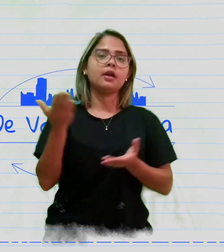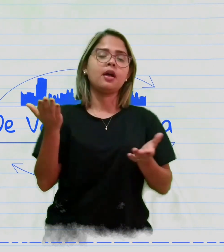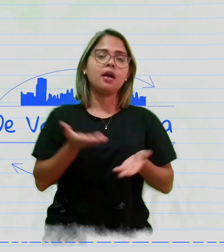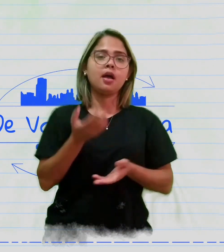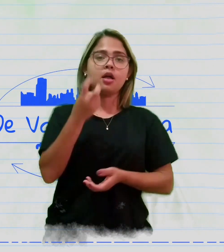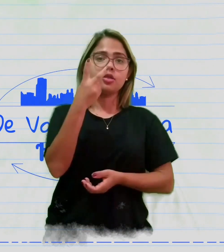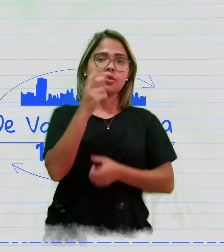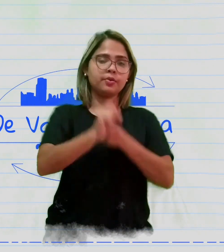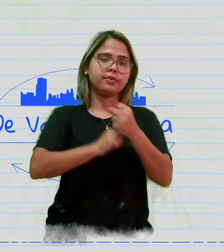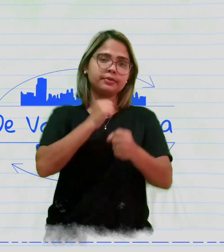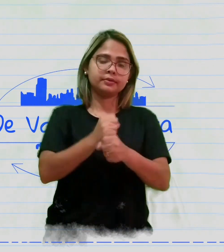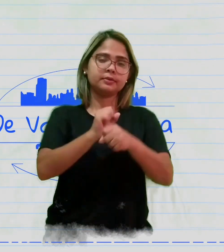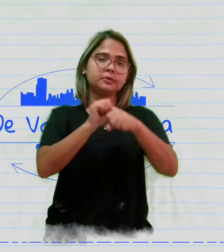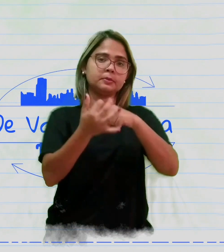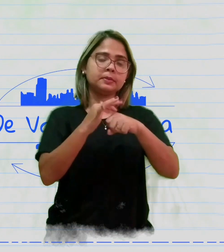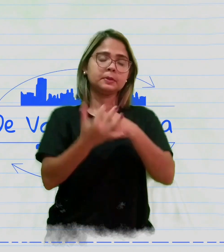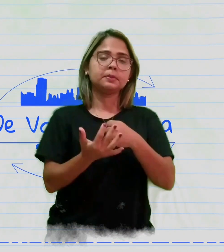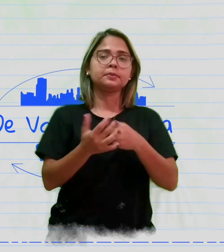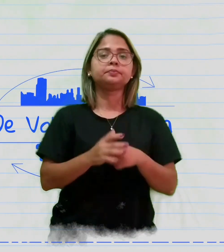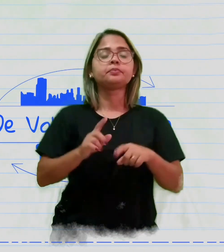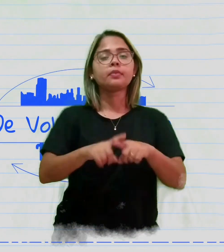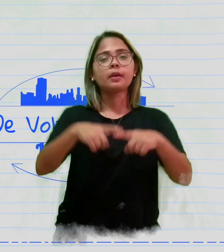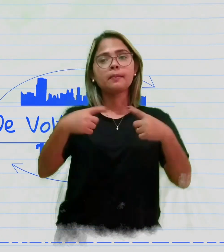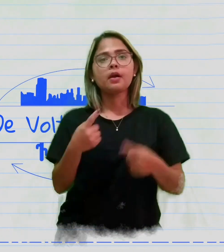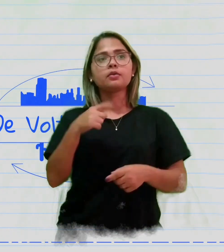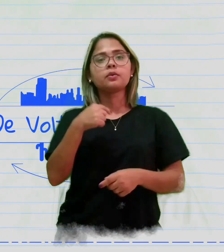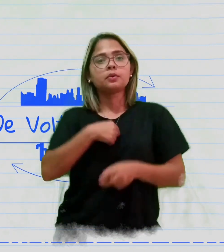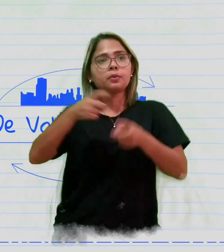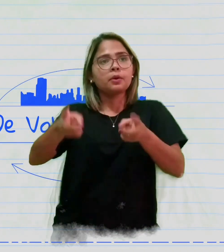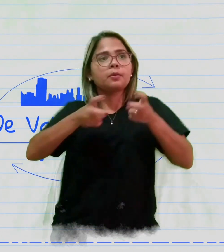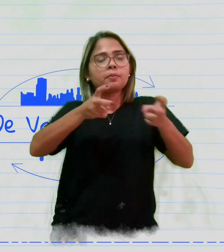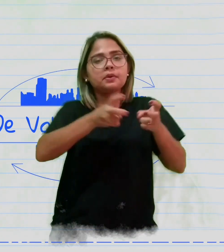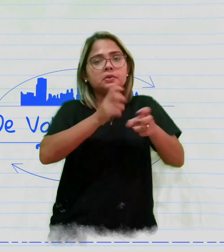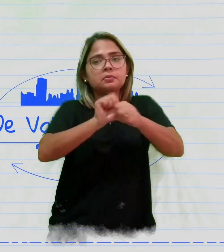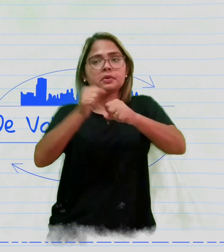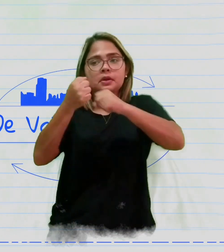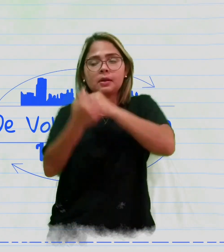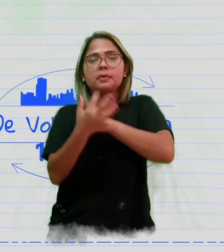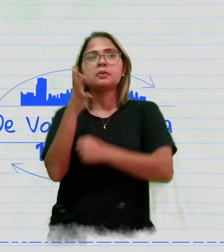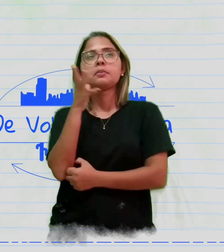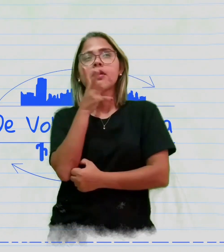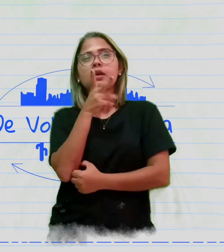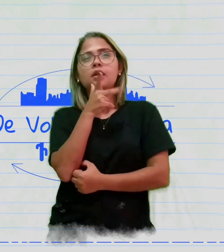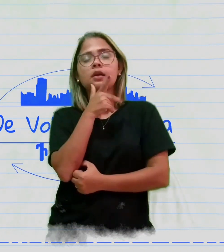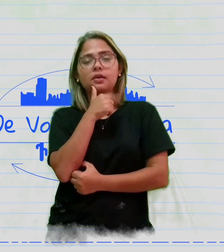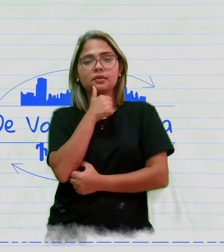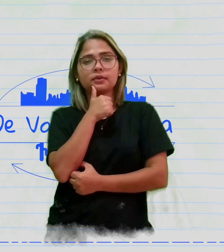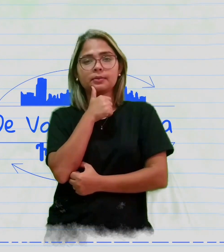segundo ano, mas é isto. Enfim, quando foi perceptível que a pandemia ia se demorar por muito tempo e eu